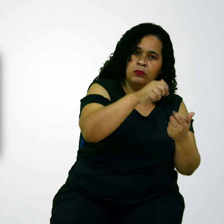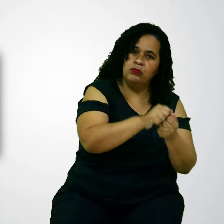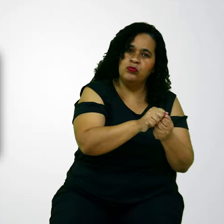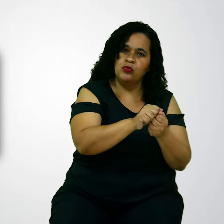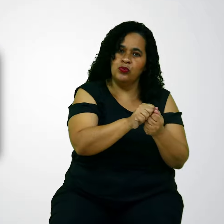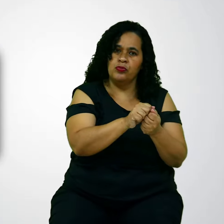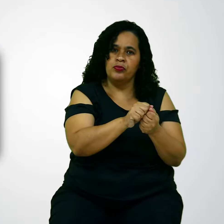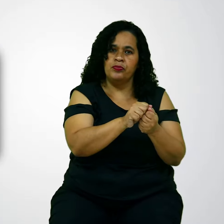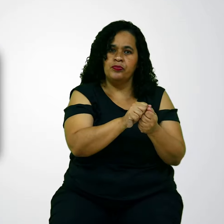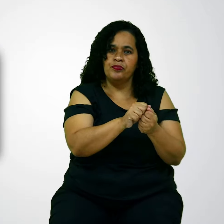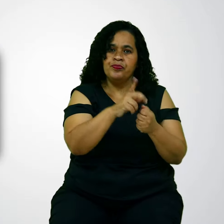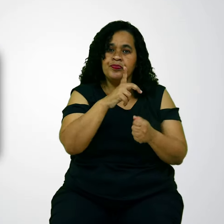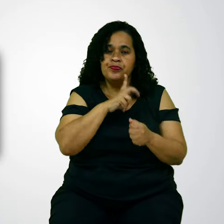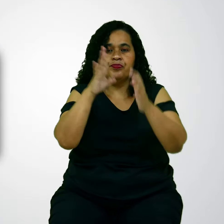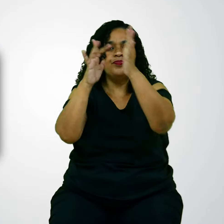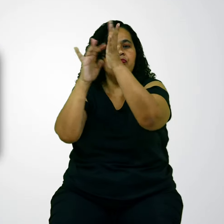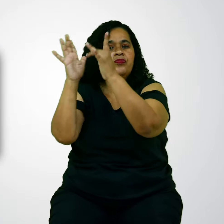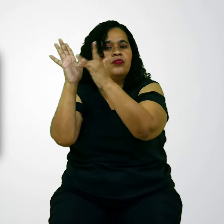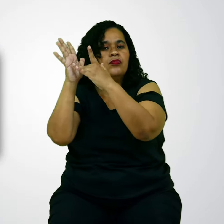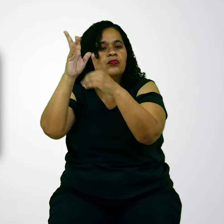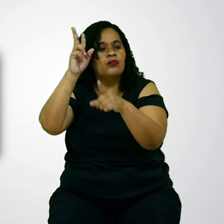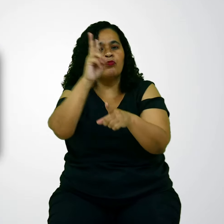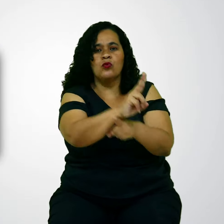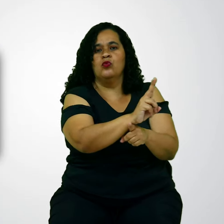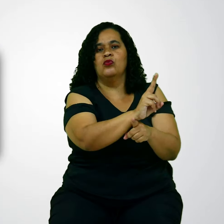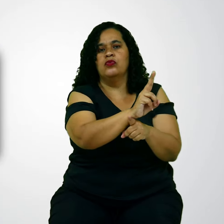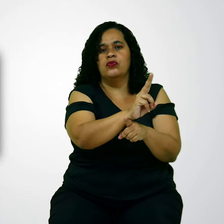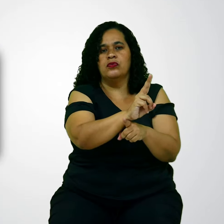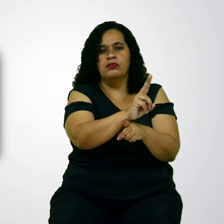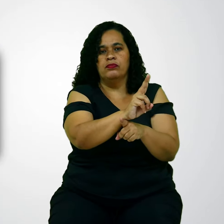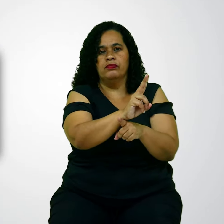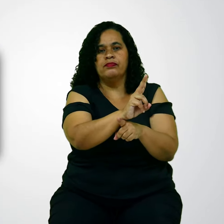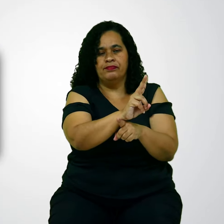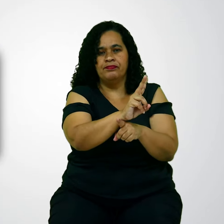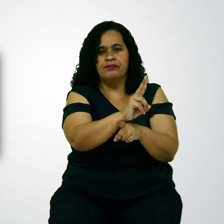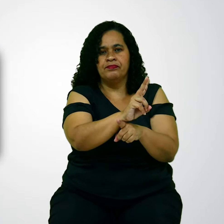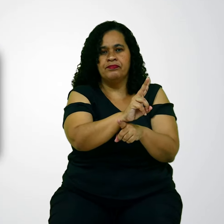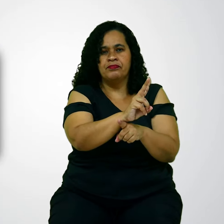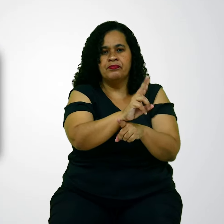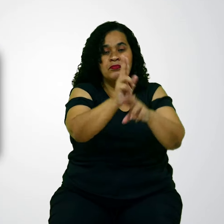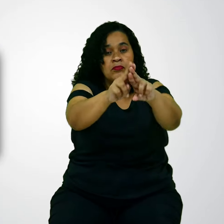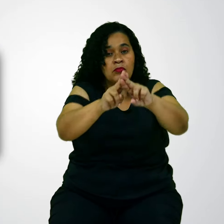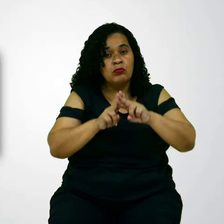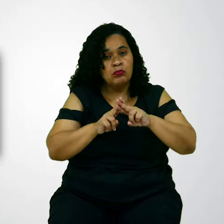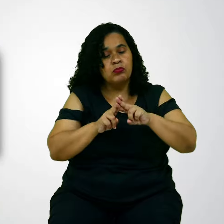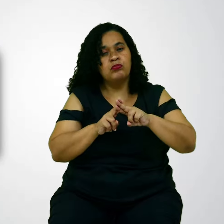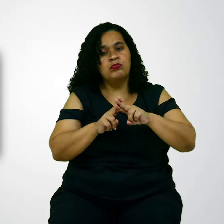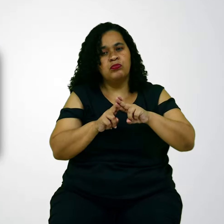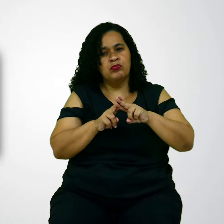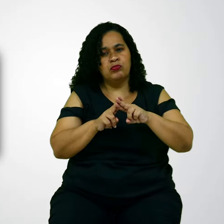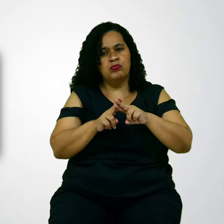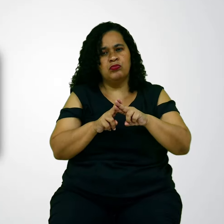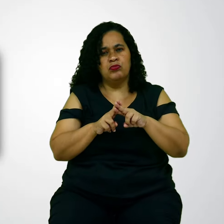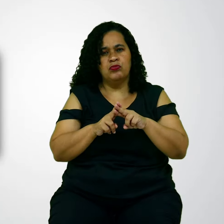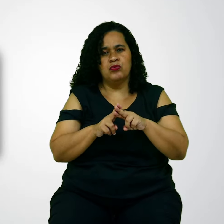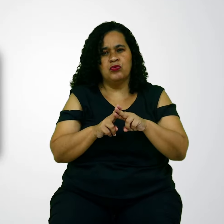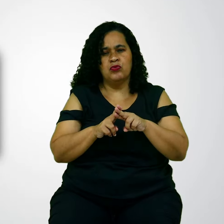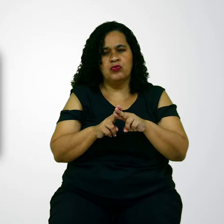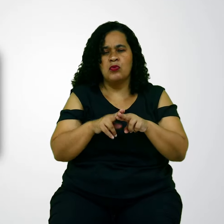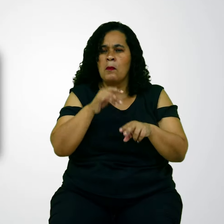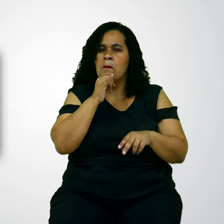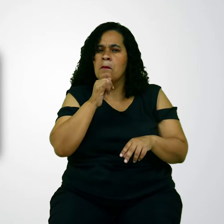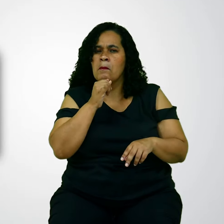que governa, que é Cristo. E qual é a mensagem do rapaz que está na música agora, lá no Ministério de